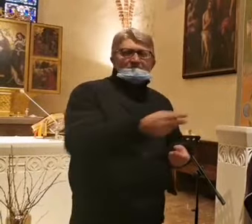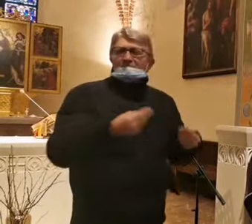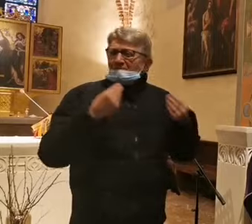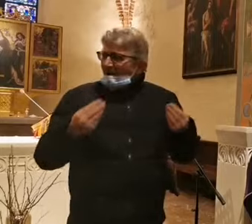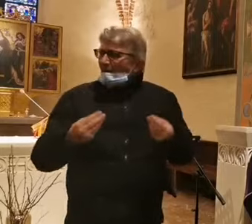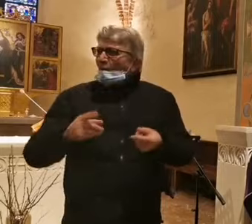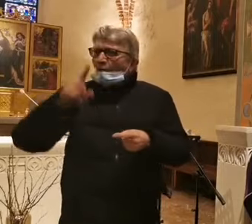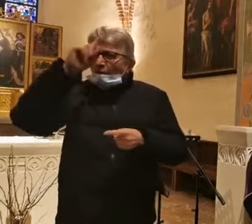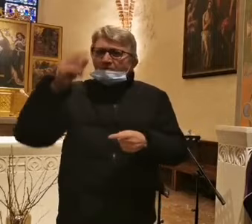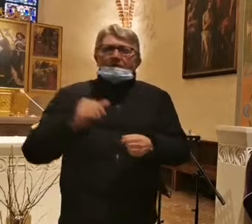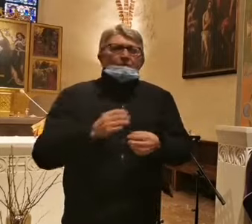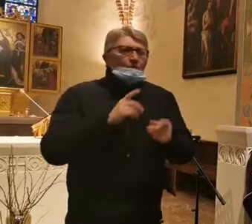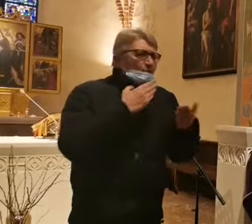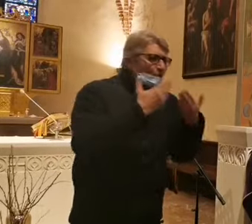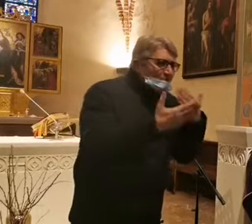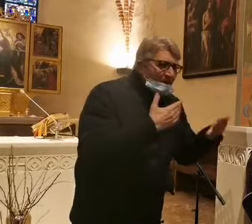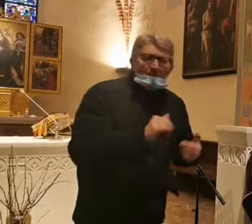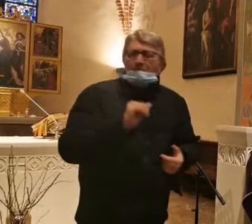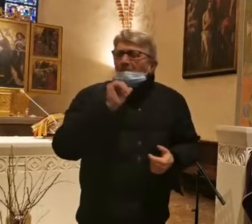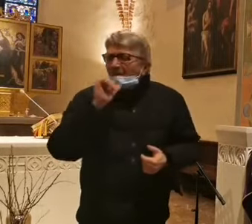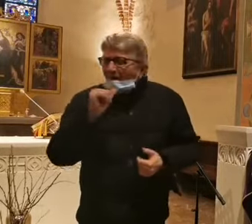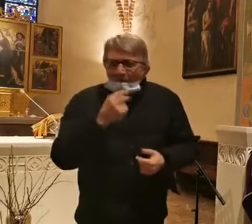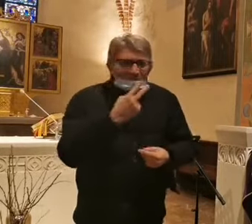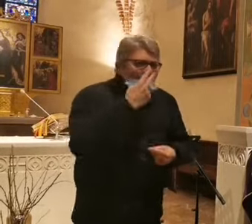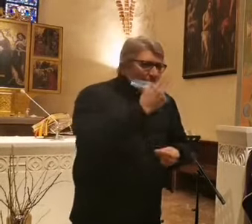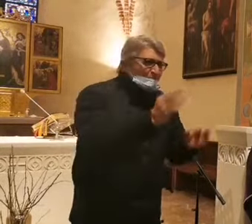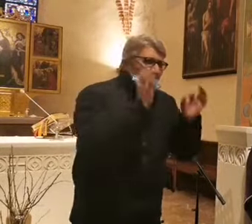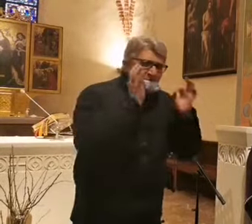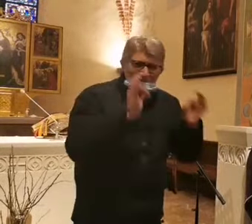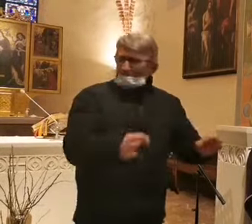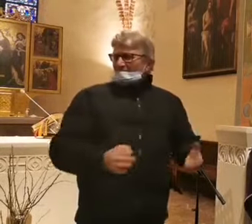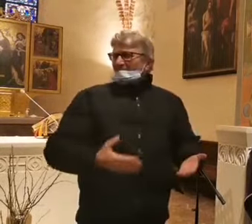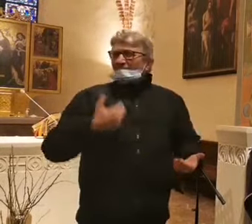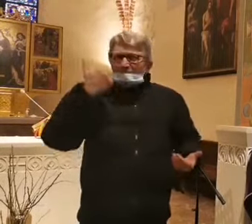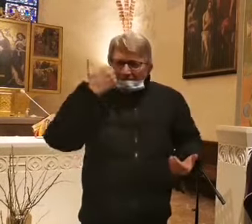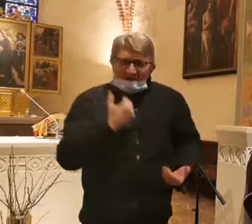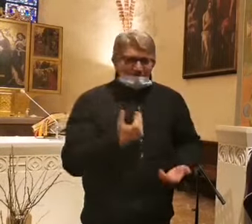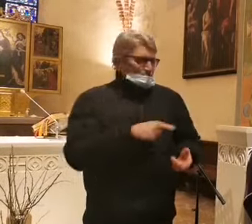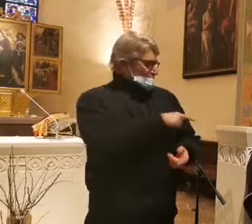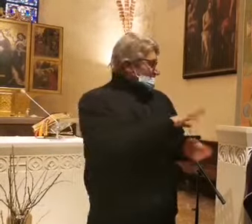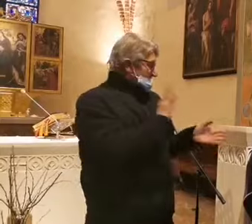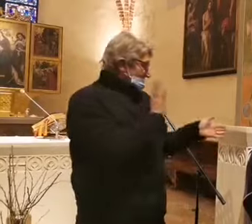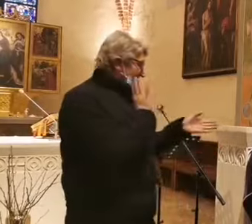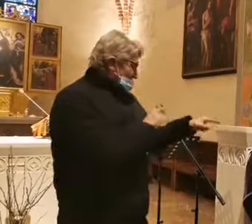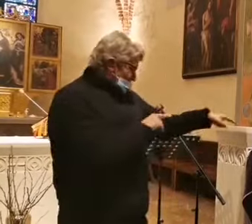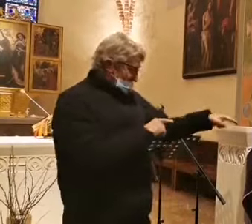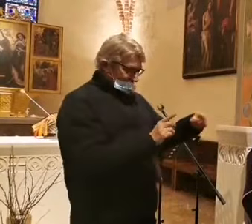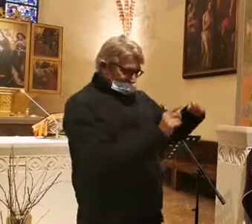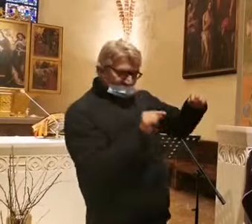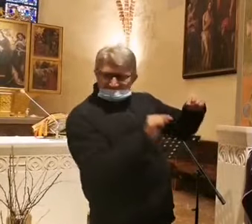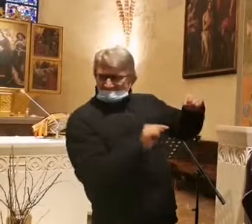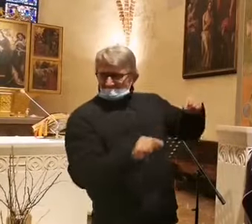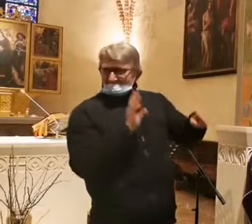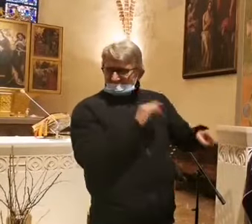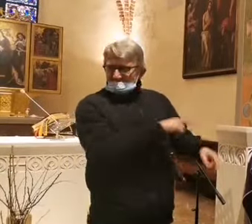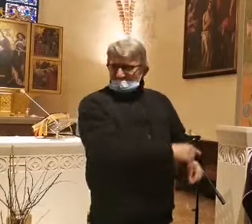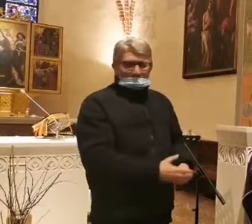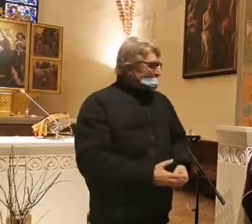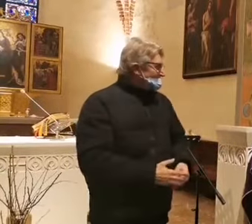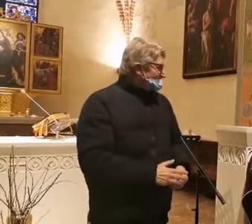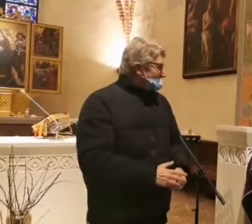smak, wspaniały. I ludzie w kontakcie bardzo mili i bardzo sympatyczni, mili nam przyjęli. Tak samo